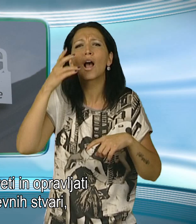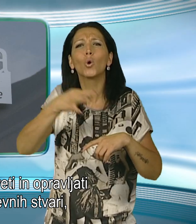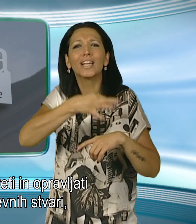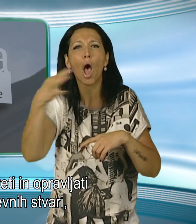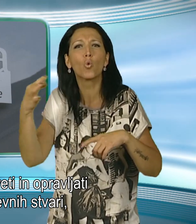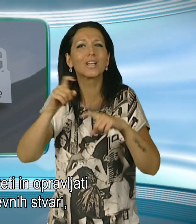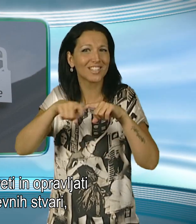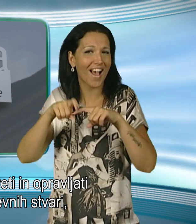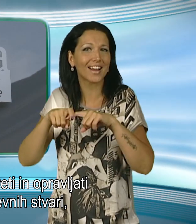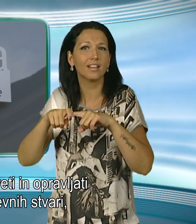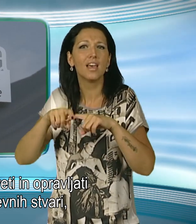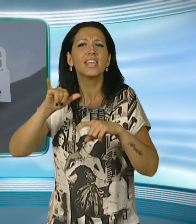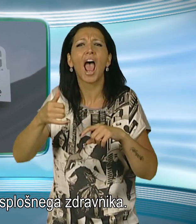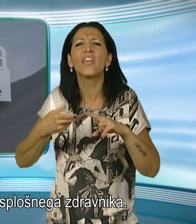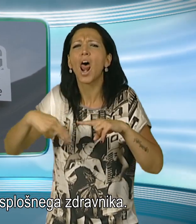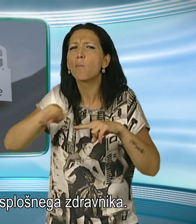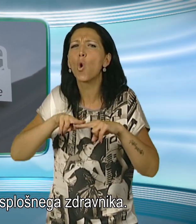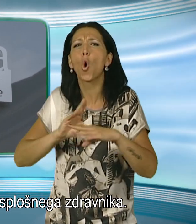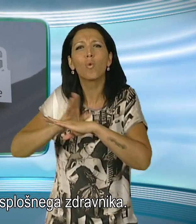najbolje obiskati splošnega zdravnika.